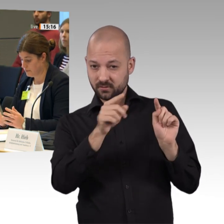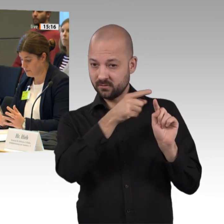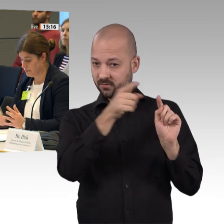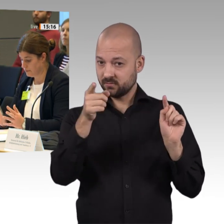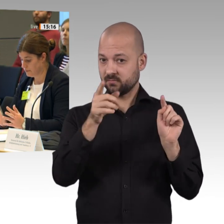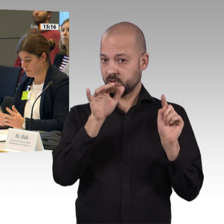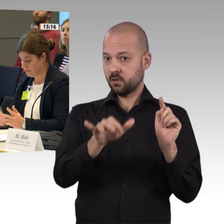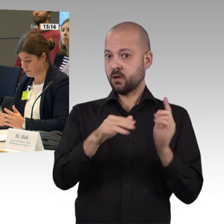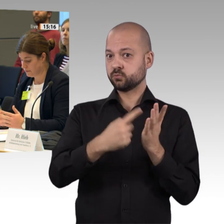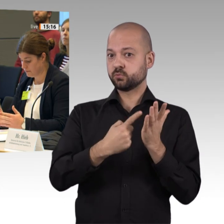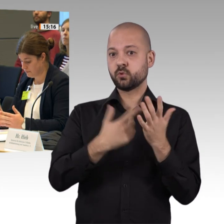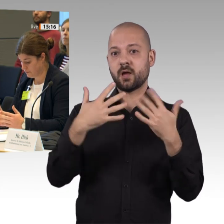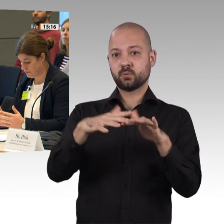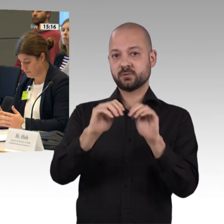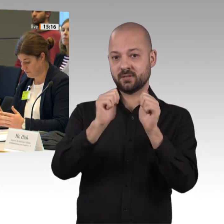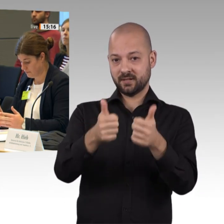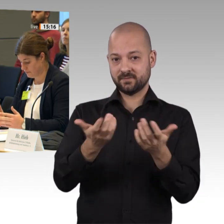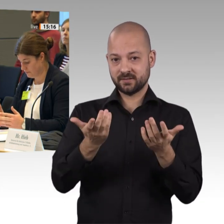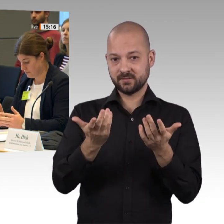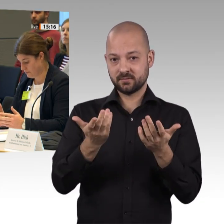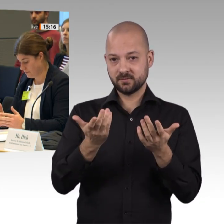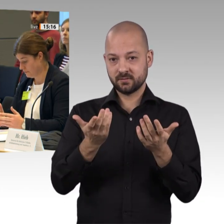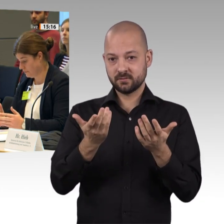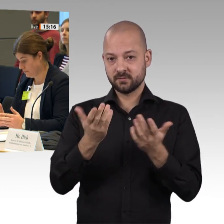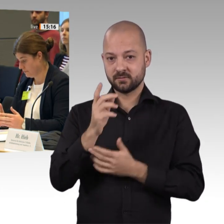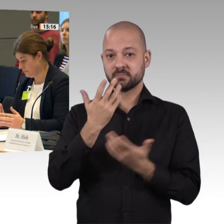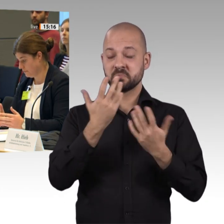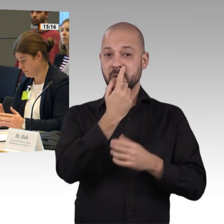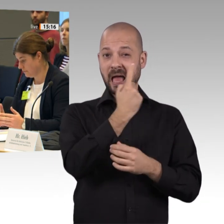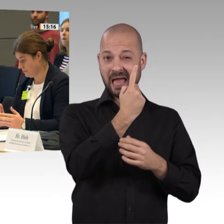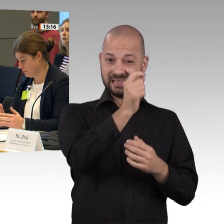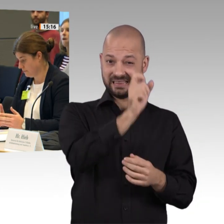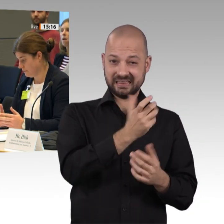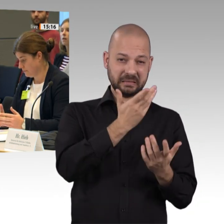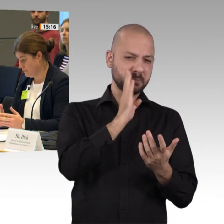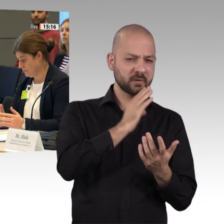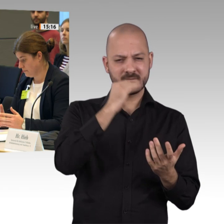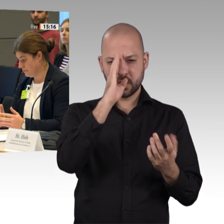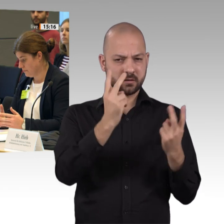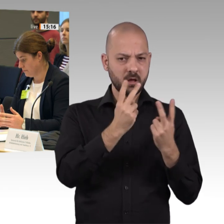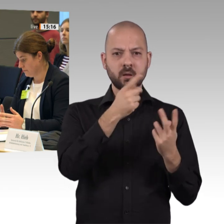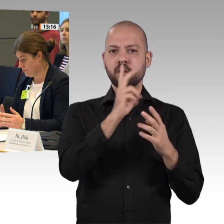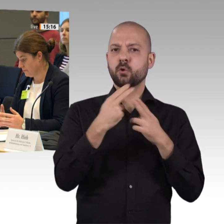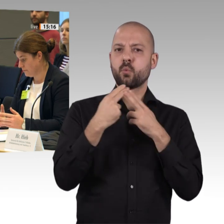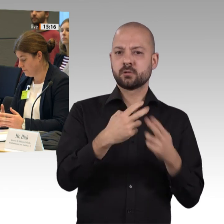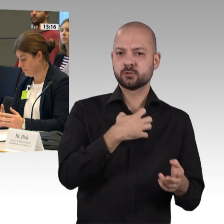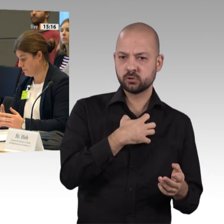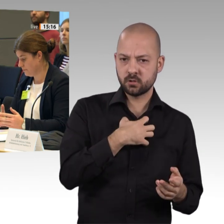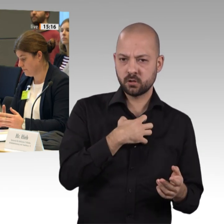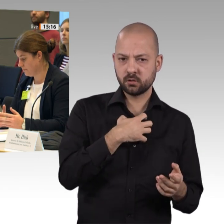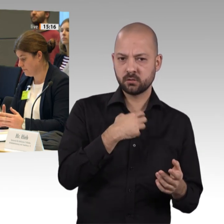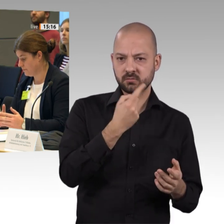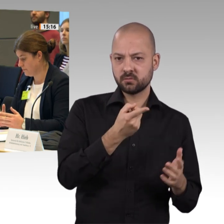werden Kinder, wenn sie dann erwachsen sind und eine berufliche Tätigkeit nachgehen, für die Gewährung sozialer Unterstützungsleistung für ihre Eltern